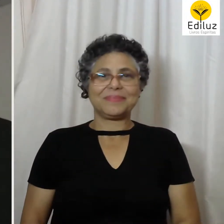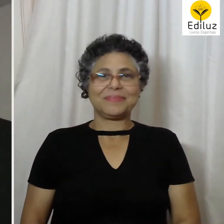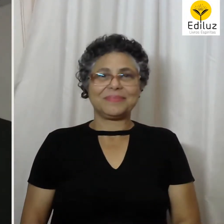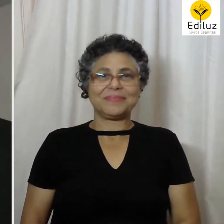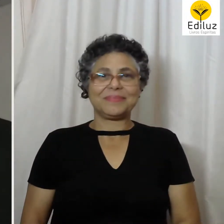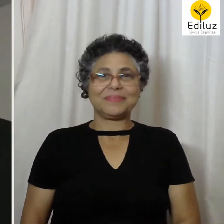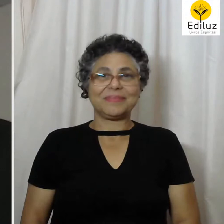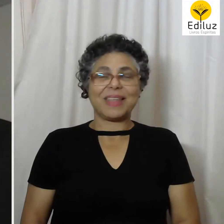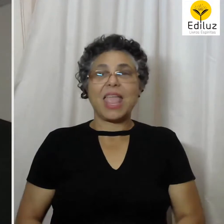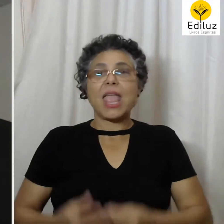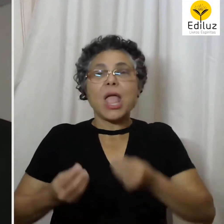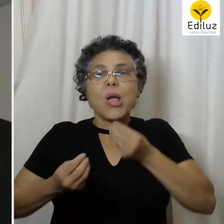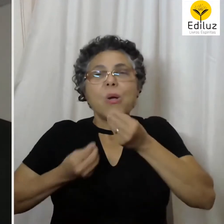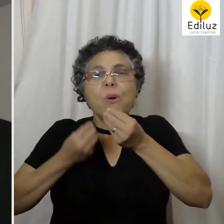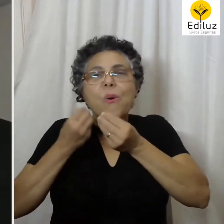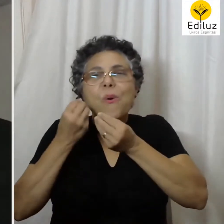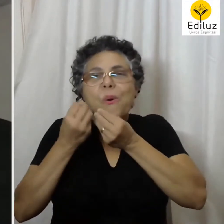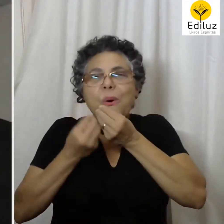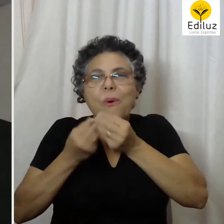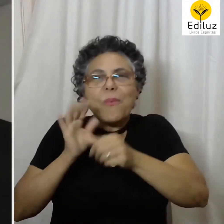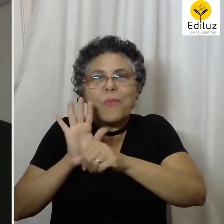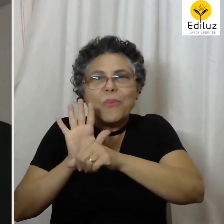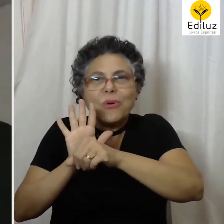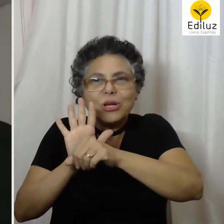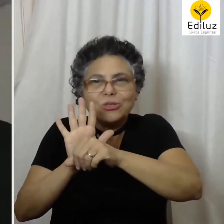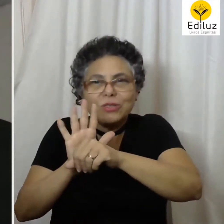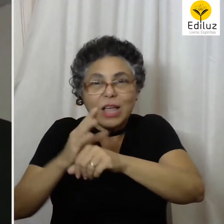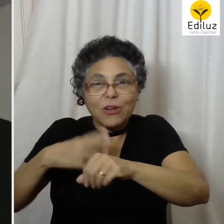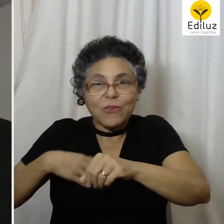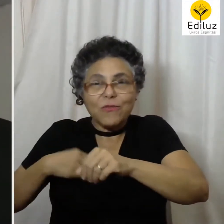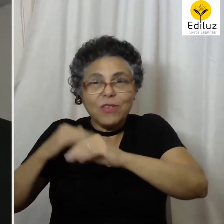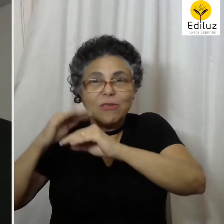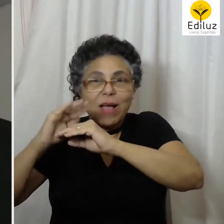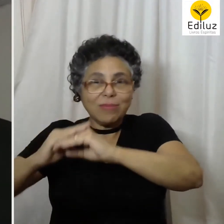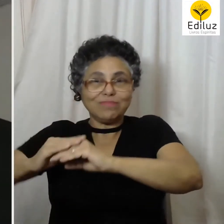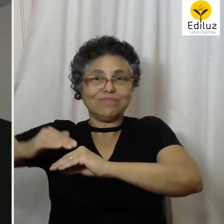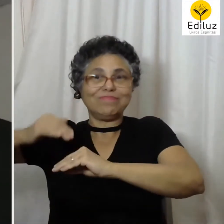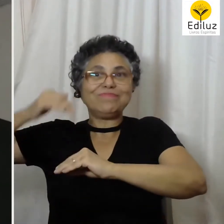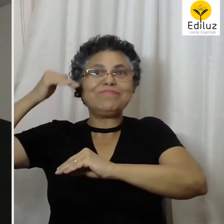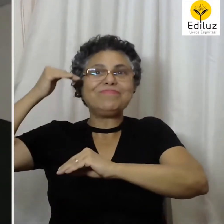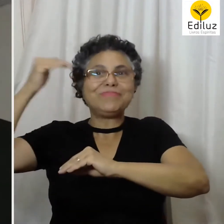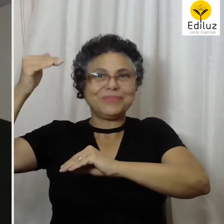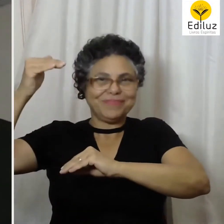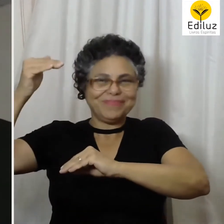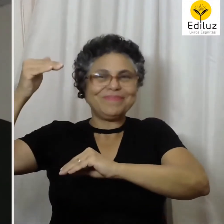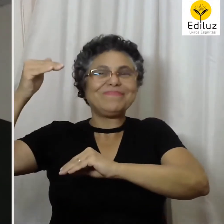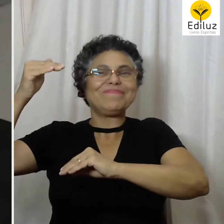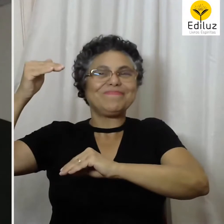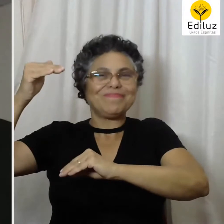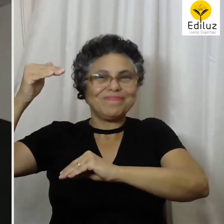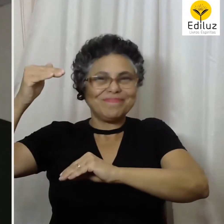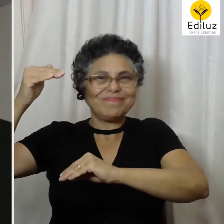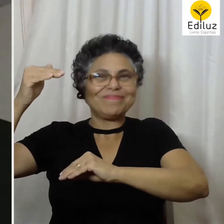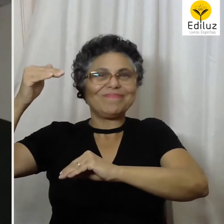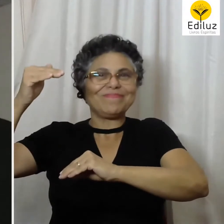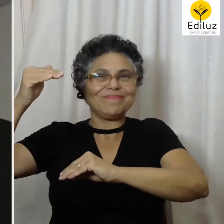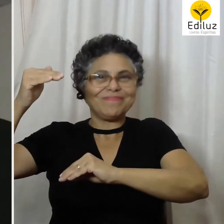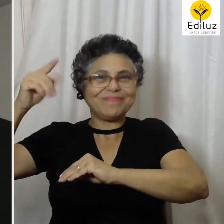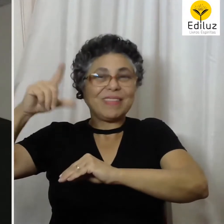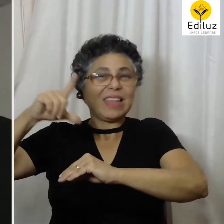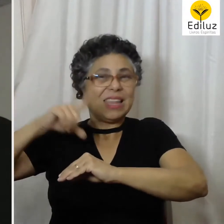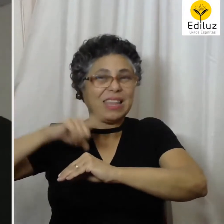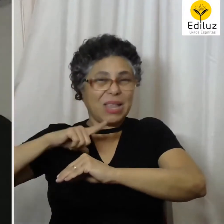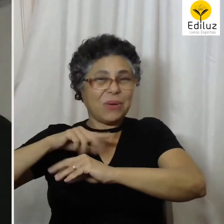É ajudar esses filhos a se superarem. Porque também tem outro componente que eu amaria discorrer